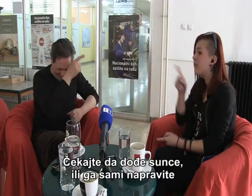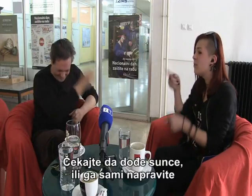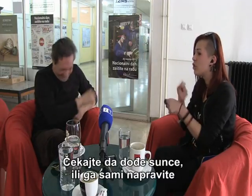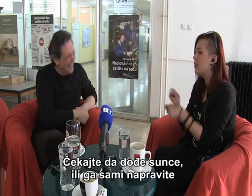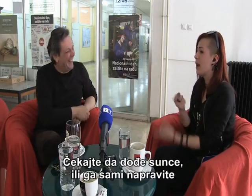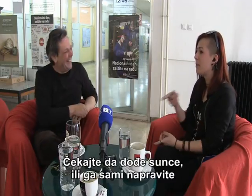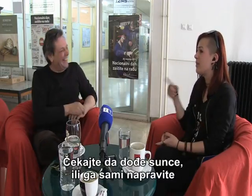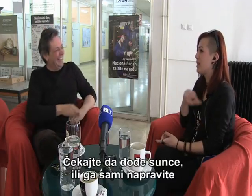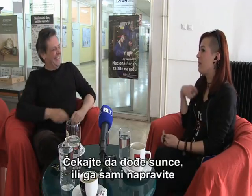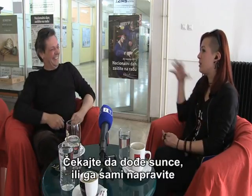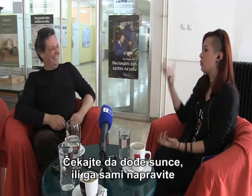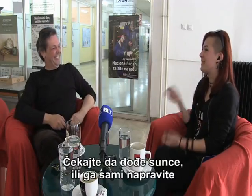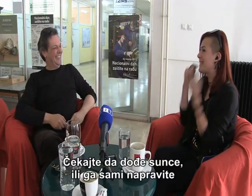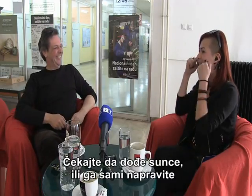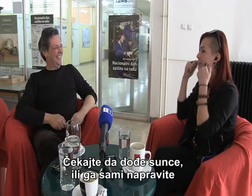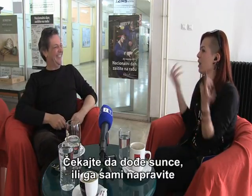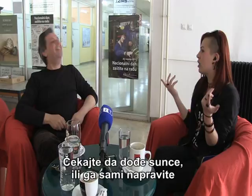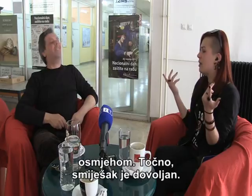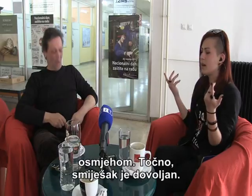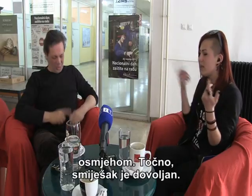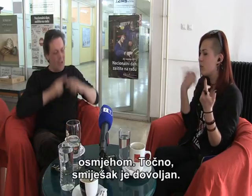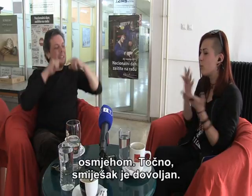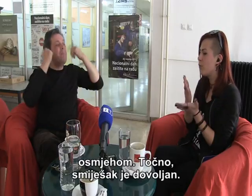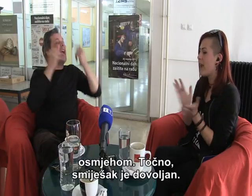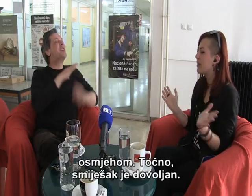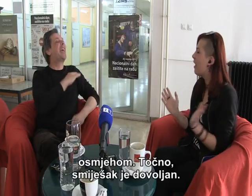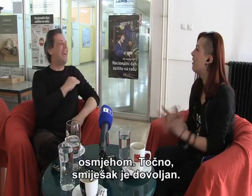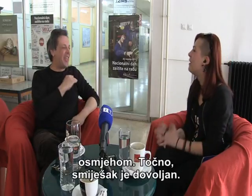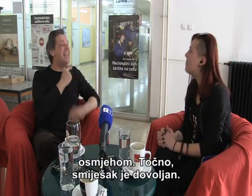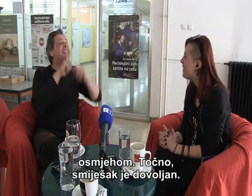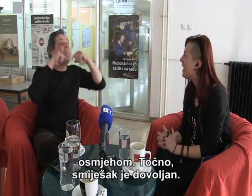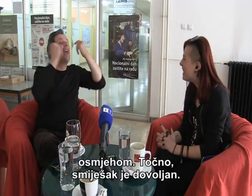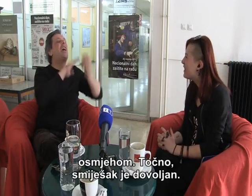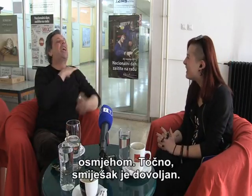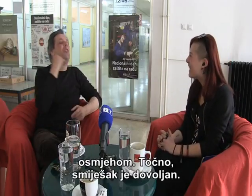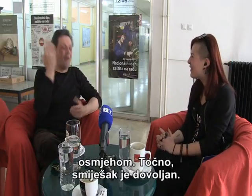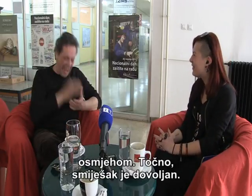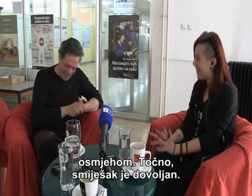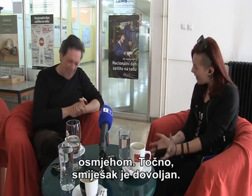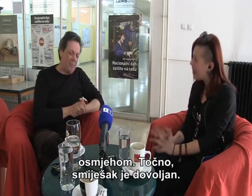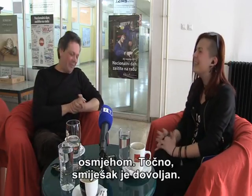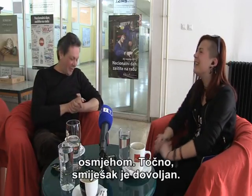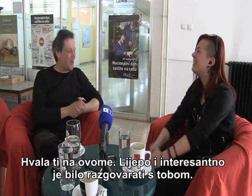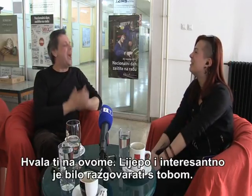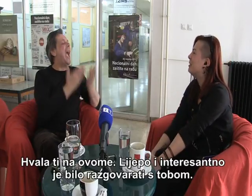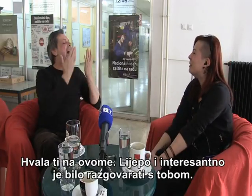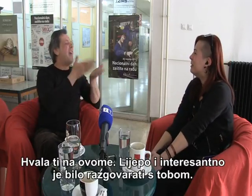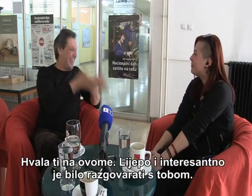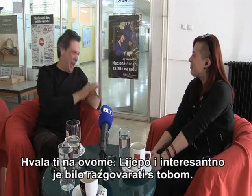vi možete mati i tamo sunce. Smiješak malo. Točno, smiješak je, smiješak je dovoljan. Dakle. Hvala ti na